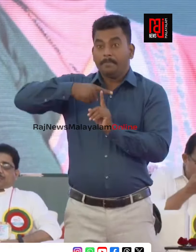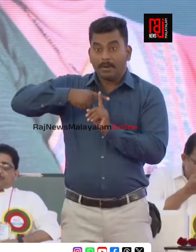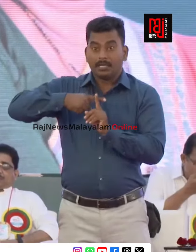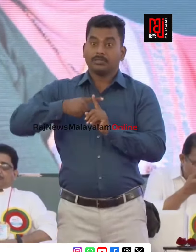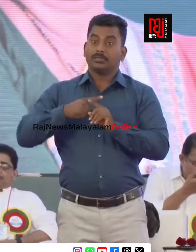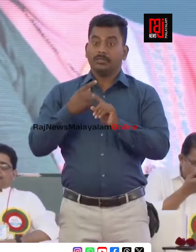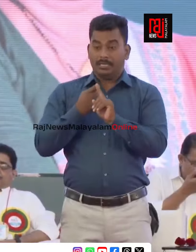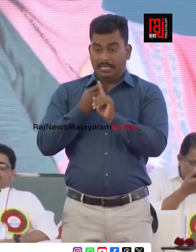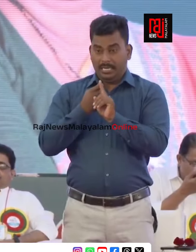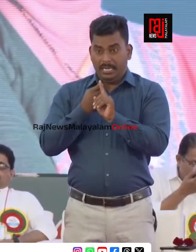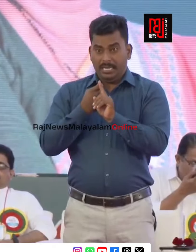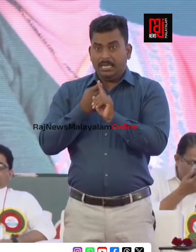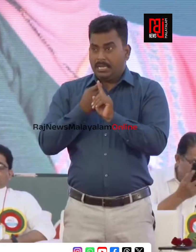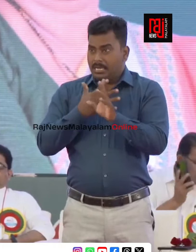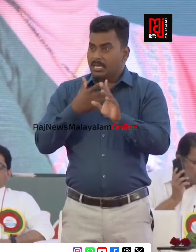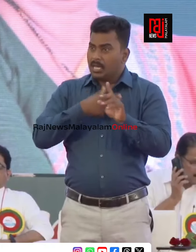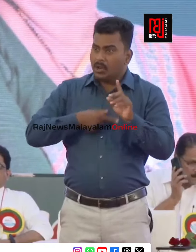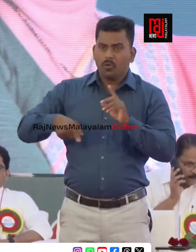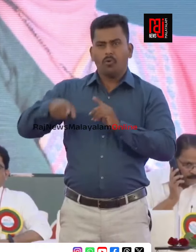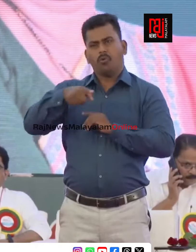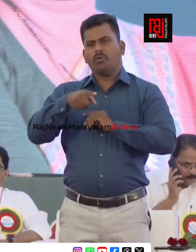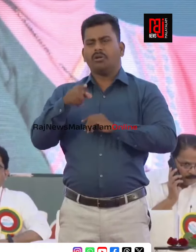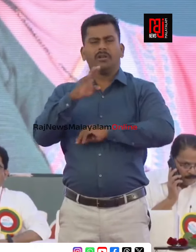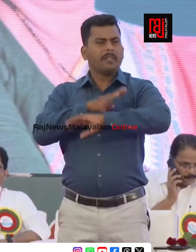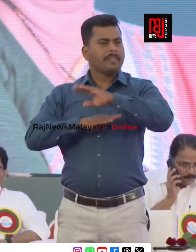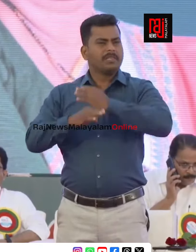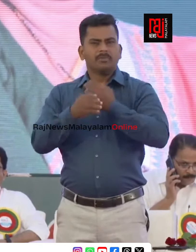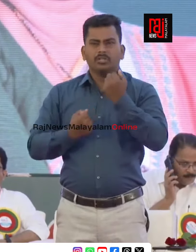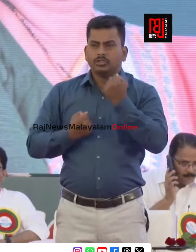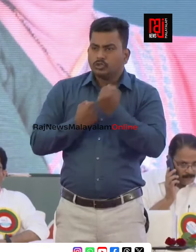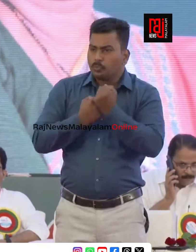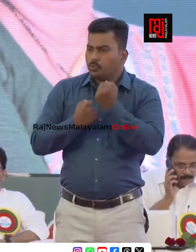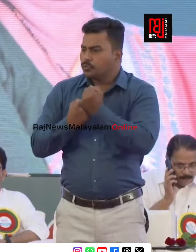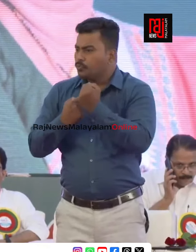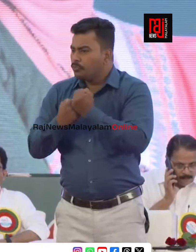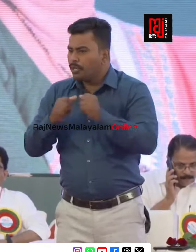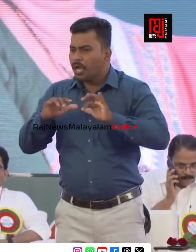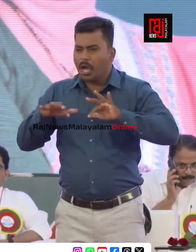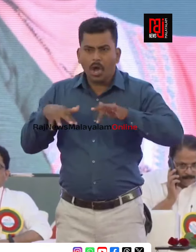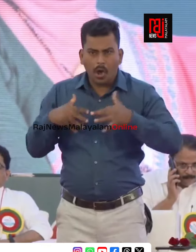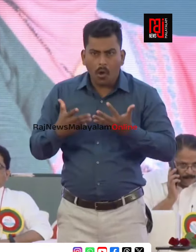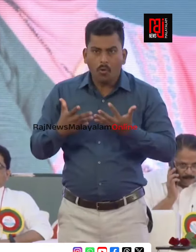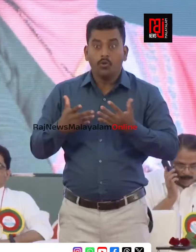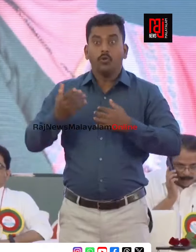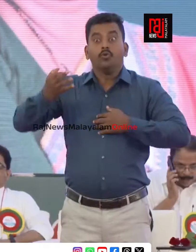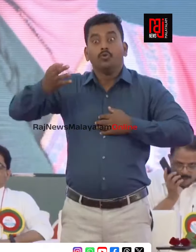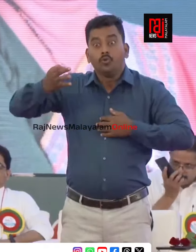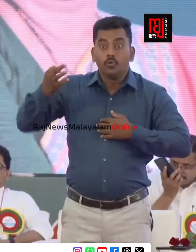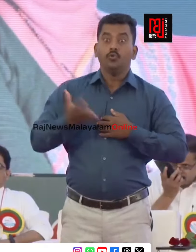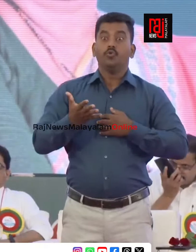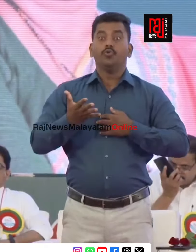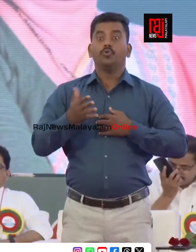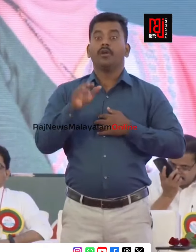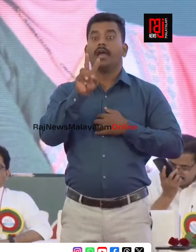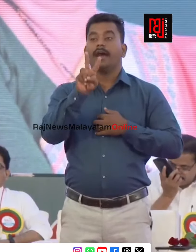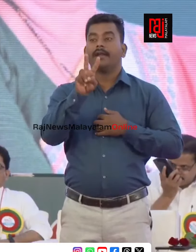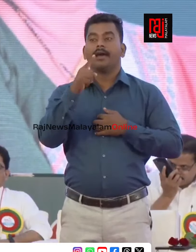സമ്പൂർണ പിന്തുണാ സംവിധാനങ്ങളുമായി ഇന്റഗ്രേറ്റഡ് അസിസ്റ്റീവ് വില്ലേജസ്